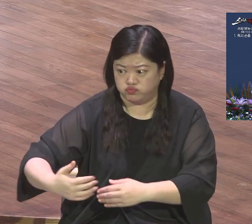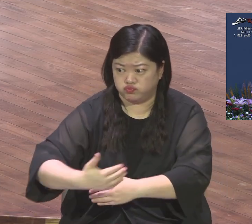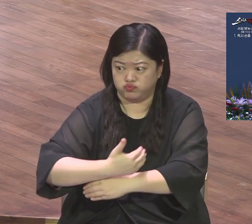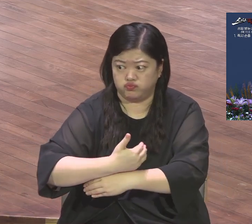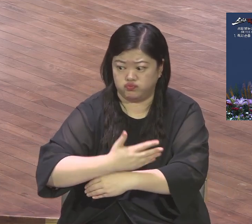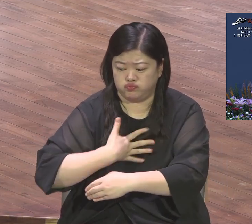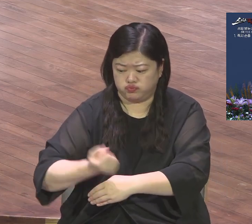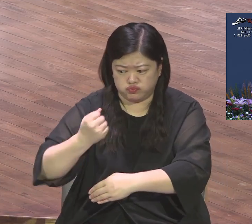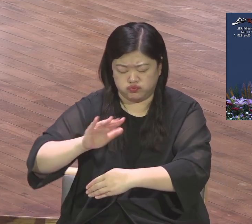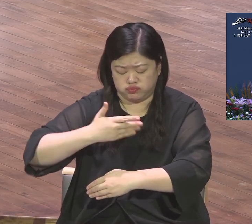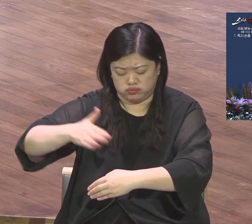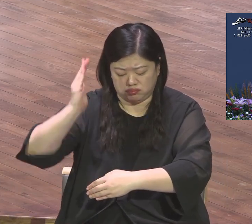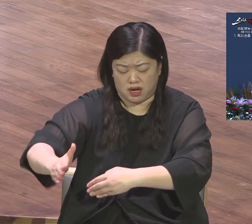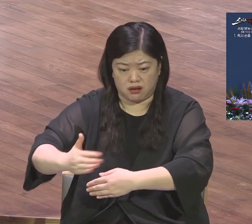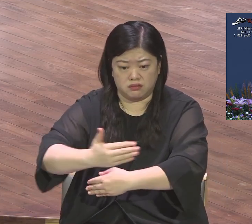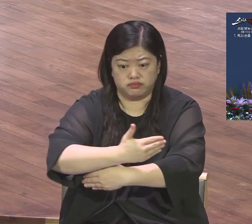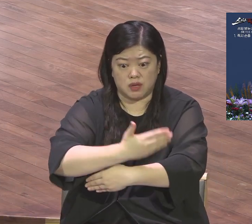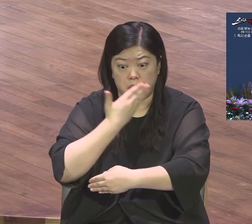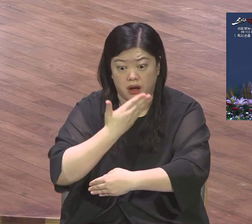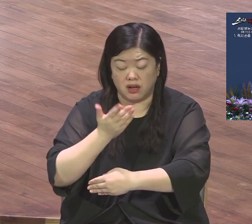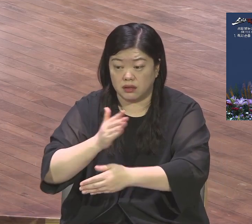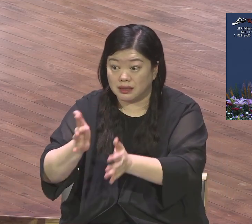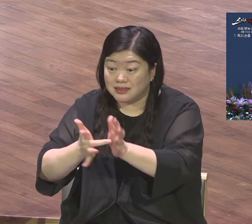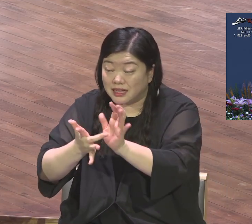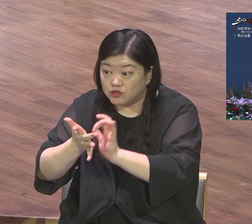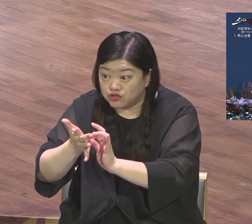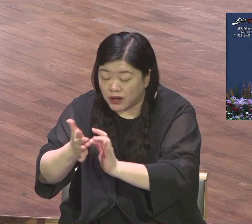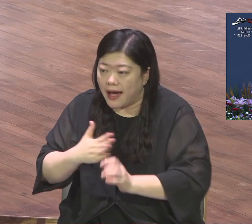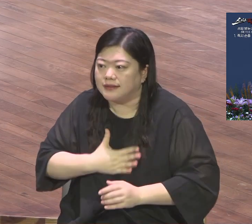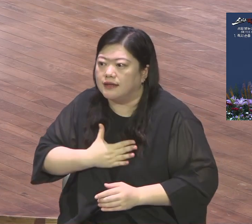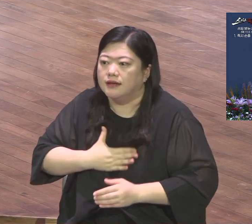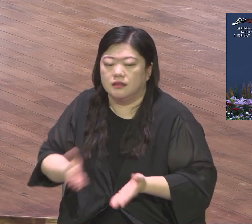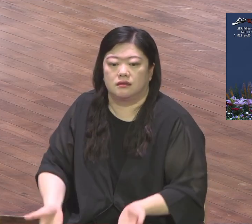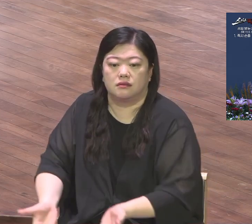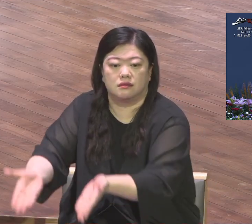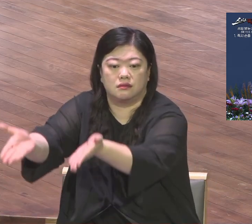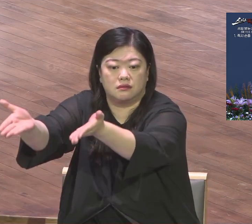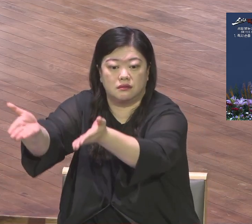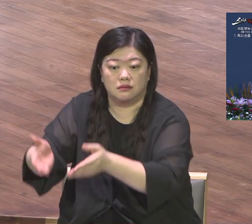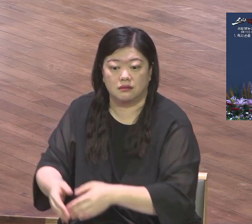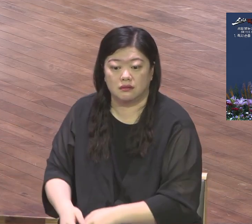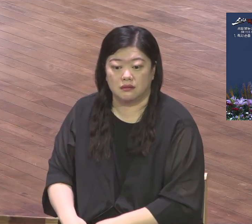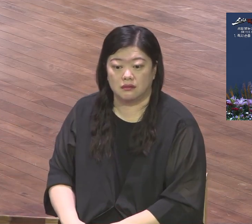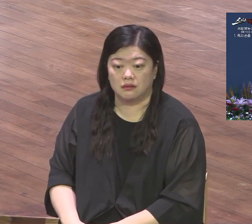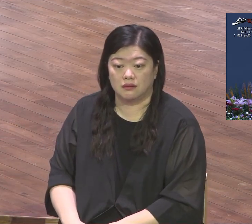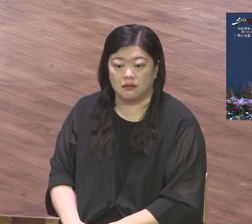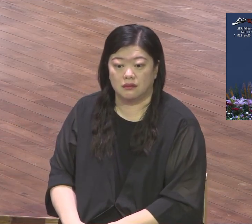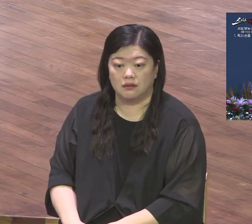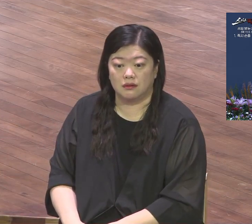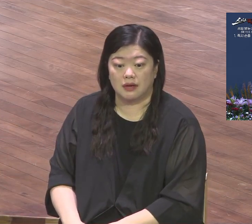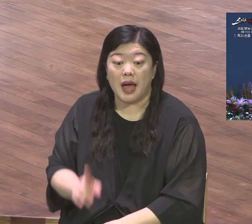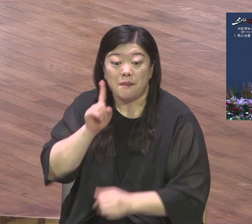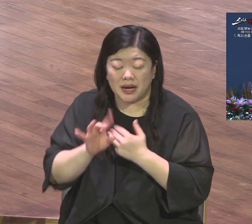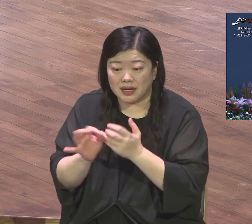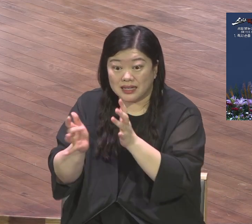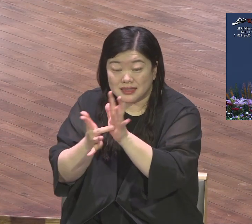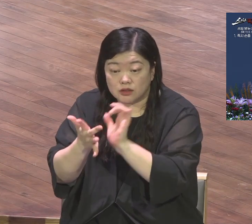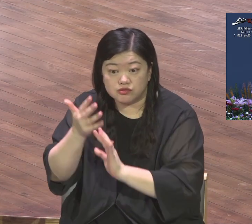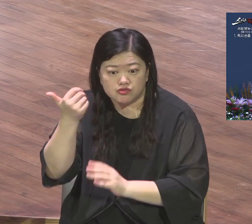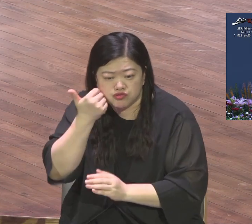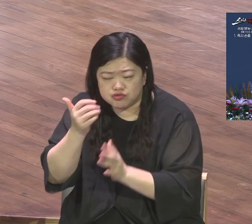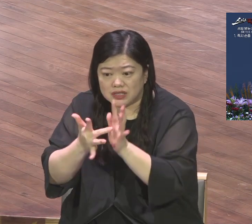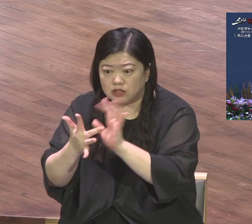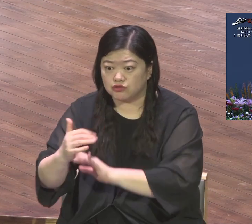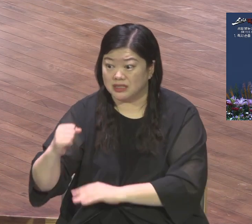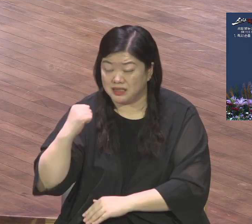즉시 순종했습니다. 즉시 순종. 은혜 받은 사람은 그렇습니다. 은혜를 못 받으니까 변명을 하지 은혜 받은 사람